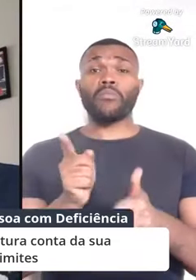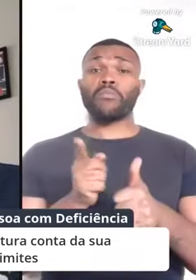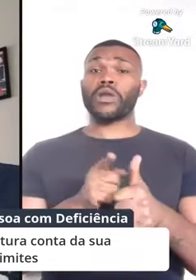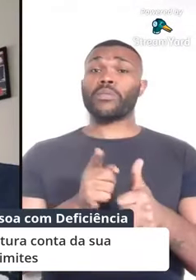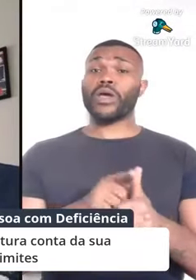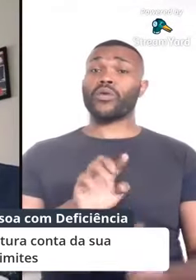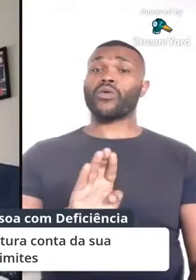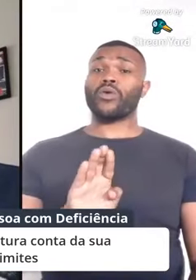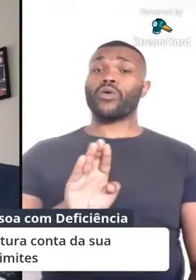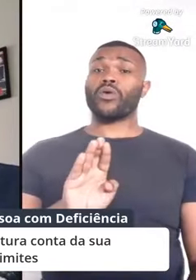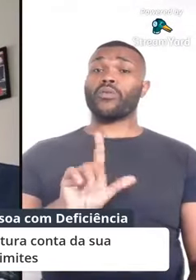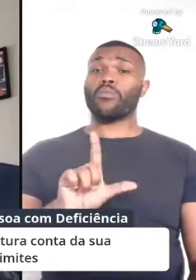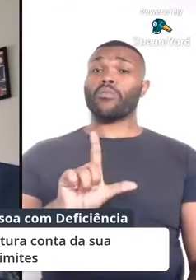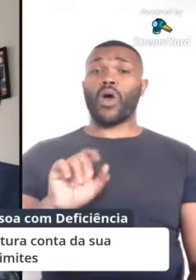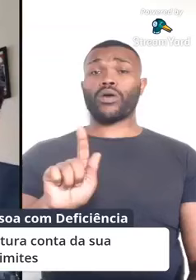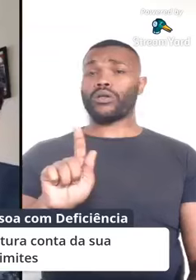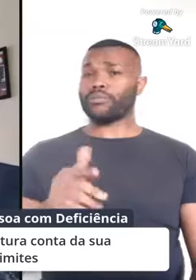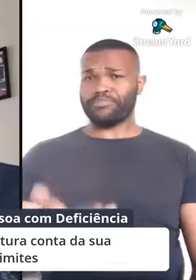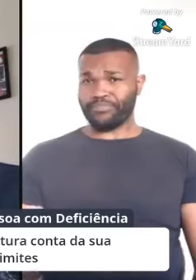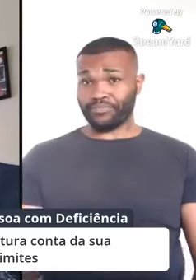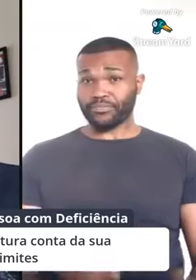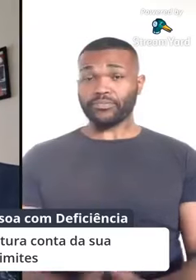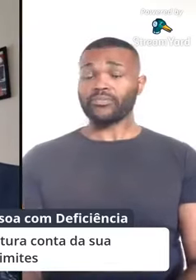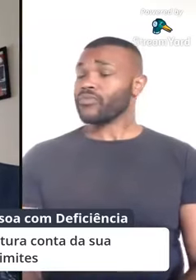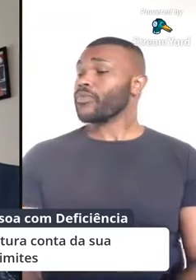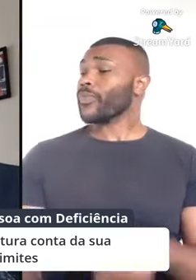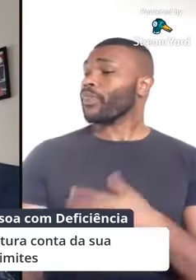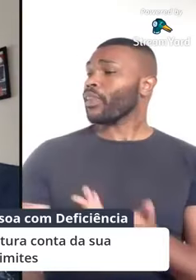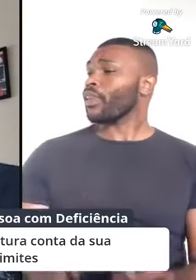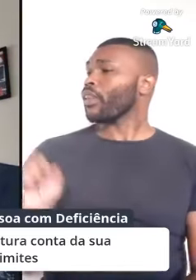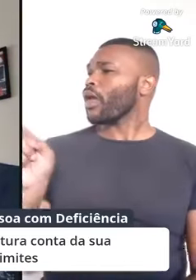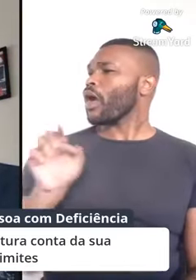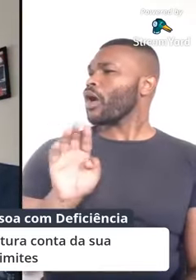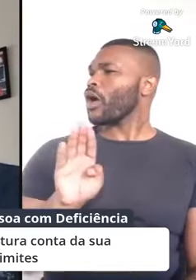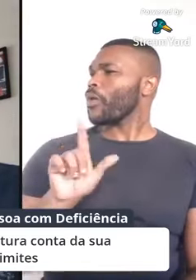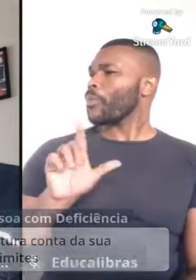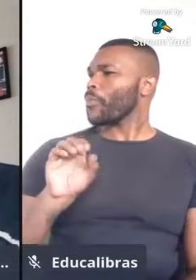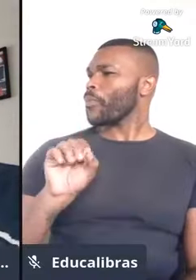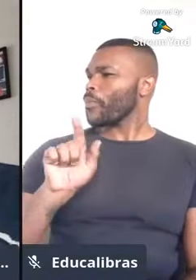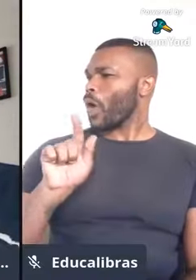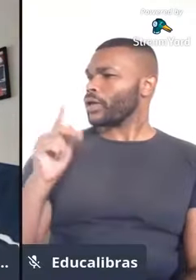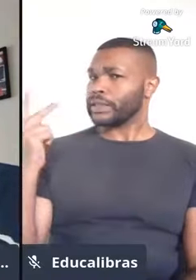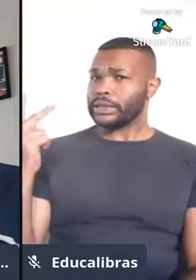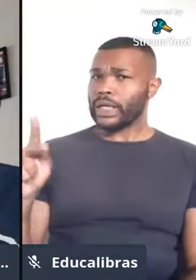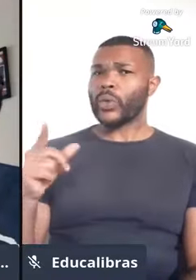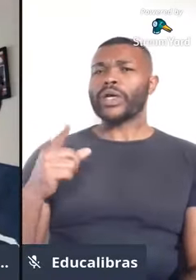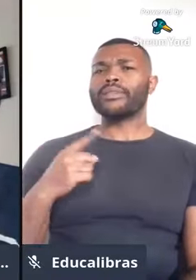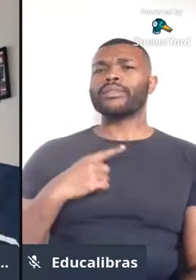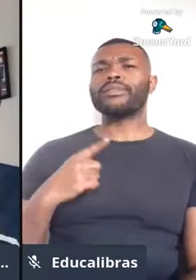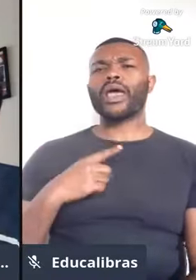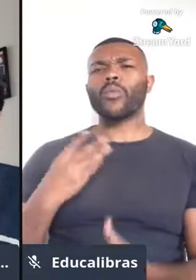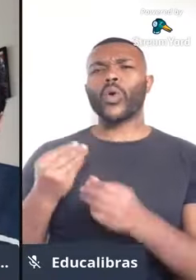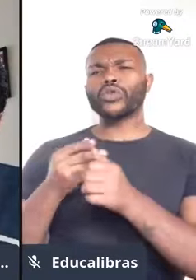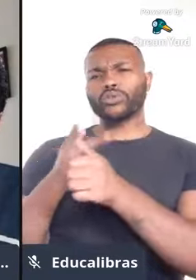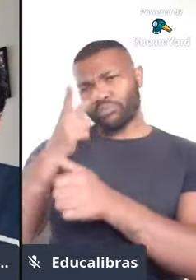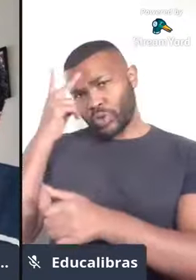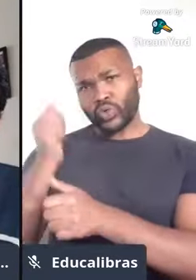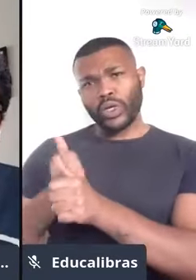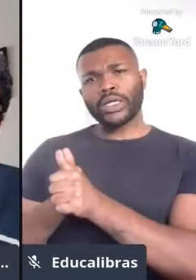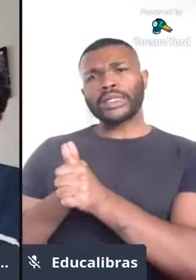E como é que você... O seu blog hoje tem, sei lá, milhares, pode tirar. milhares de seguidores e tal. Como é que